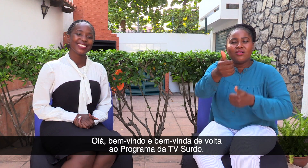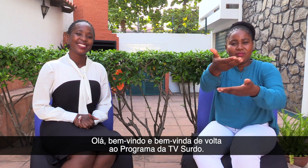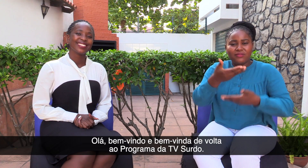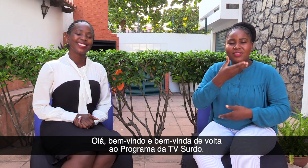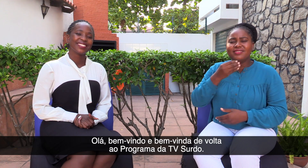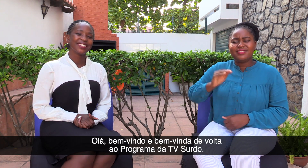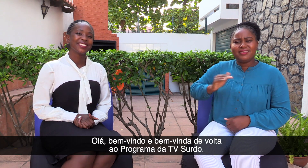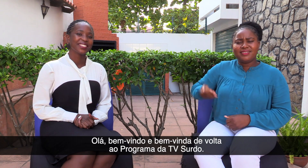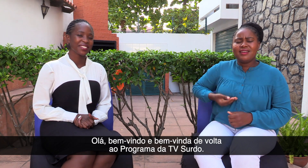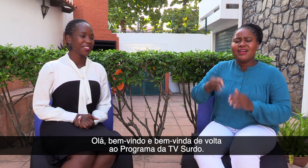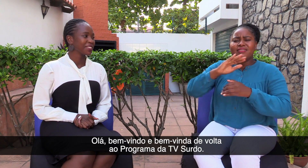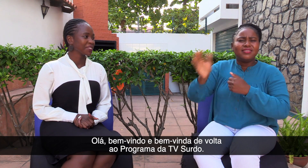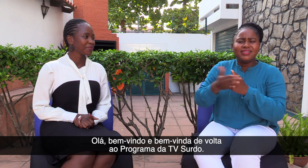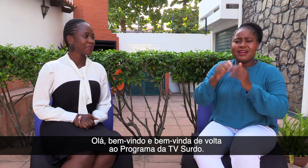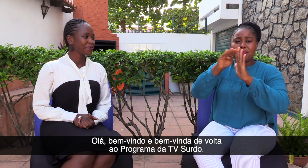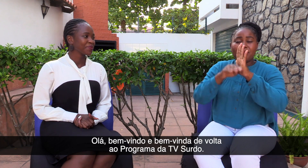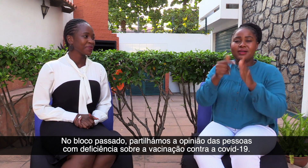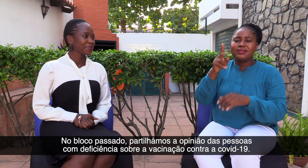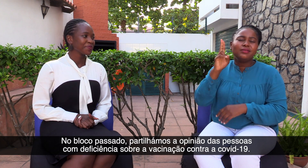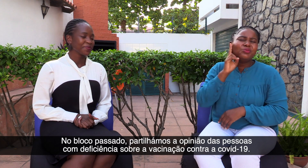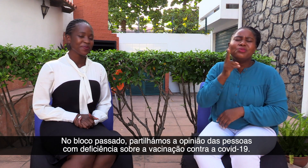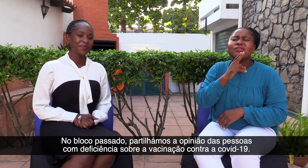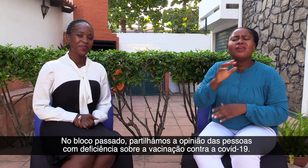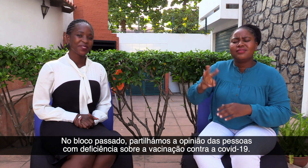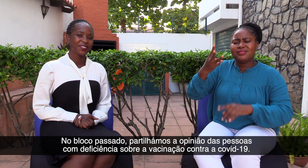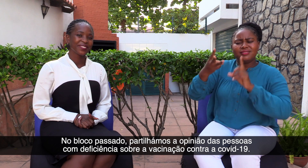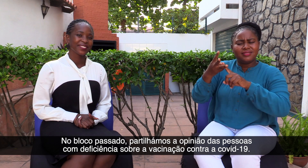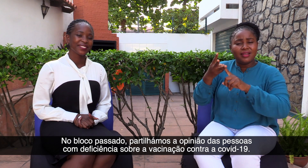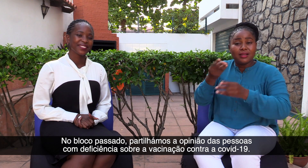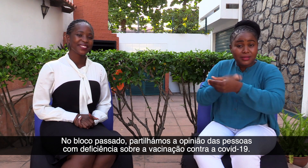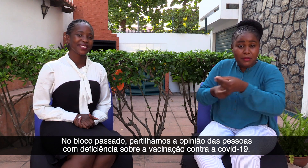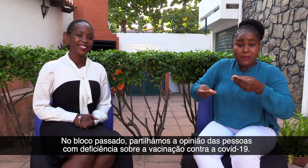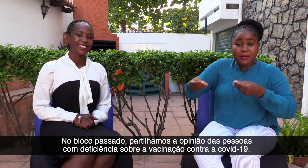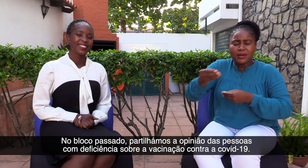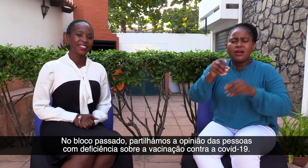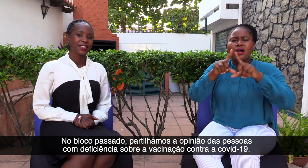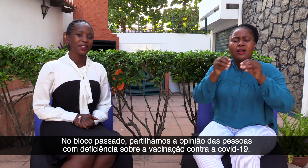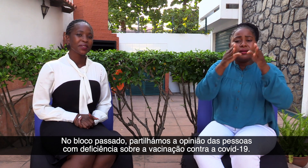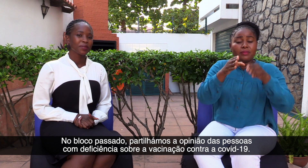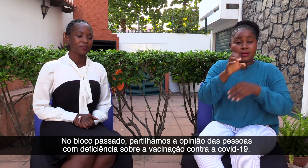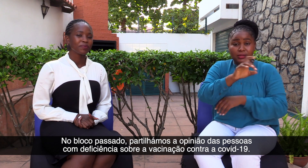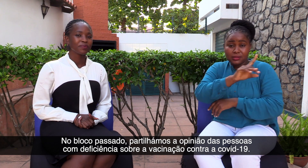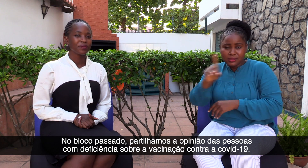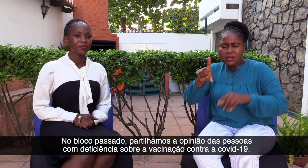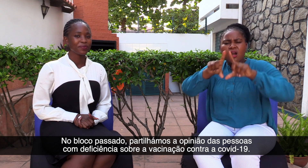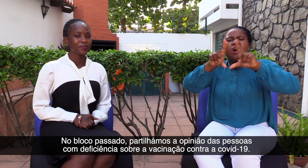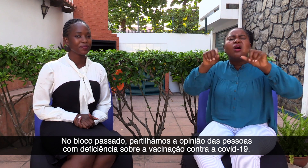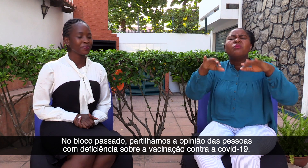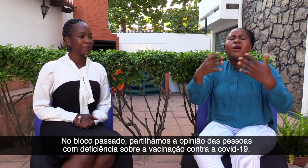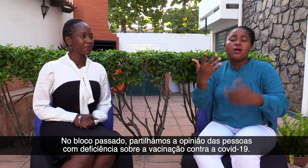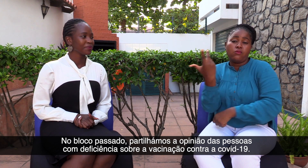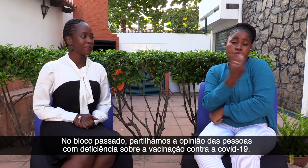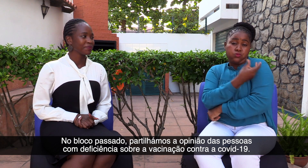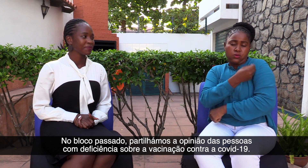Olá, bem-vinda e bem-vindo de volta ao programa da TV Surdo. No bloco passado, partilhamos a opinião das pessoas